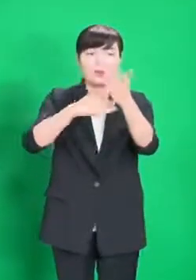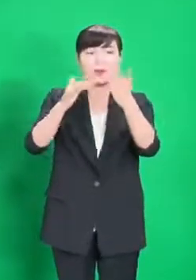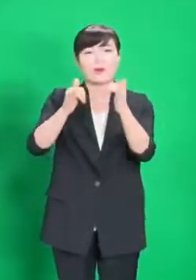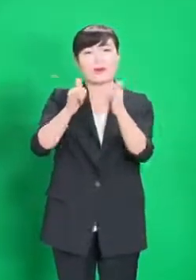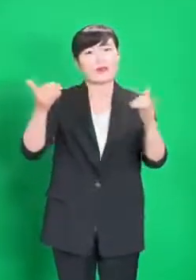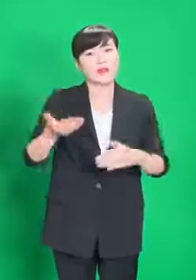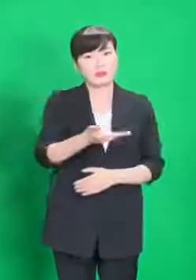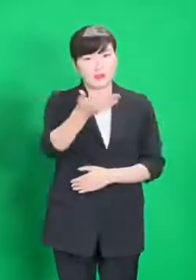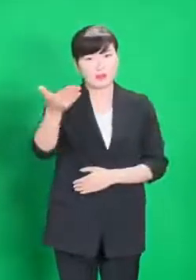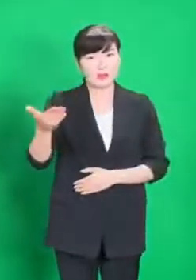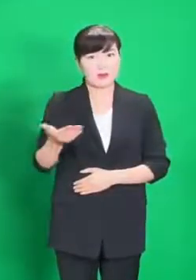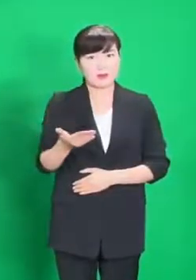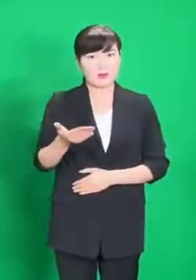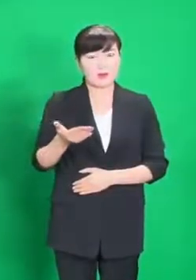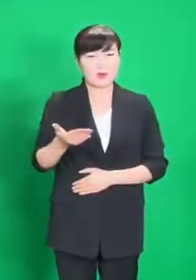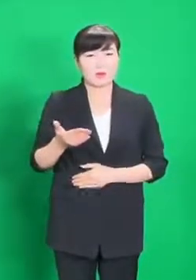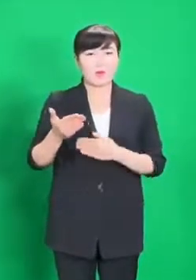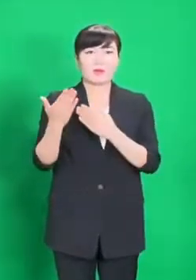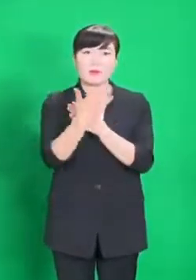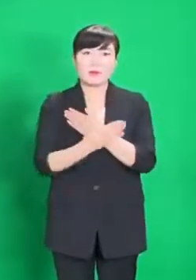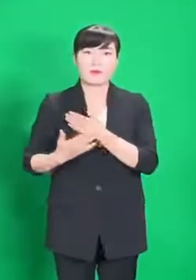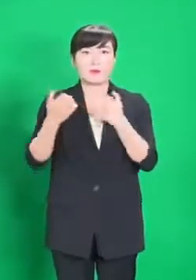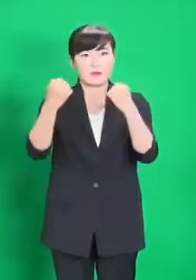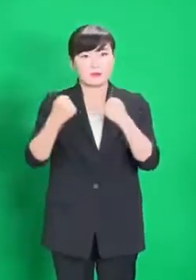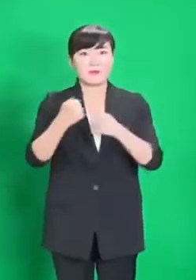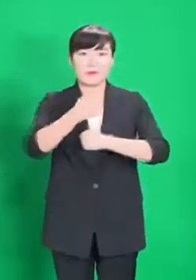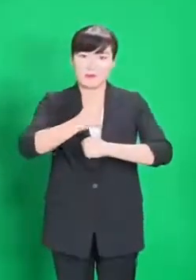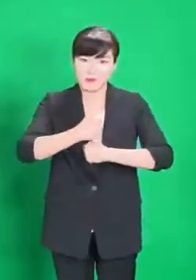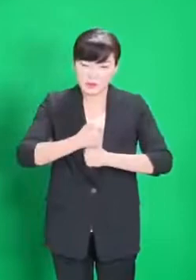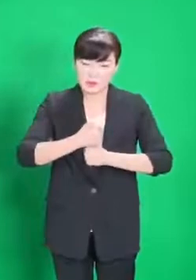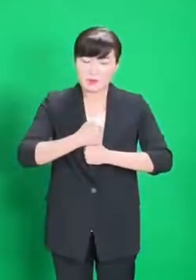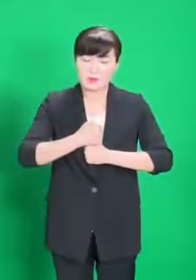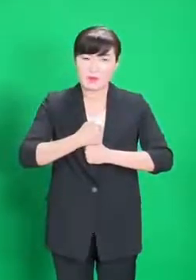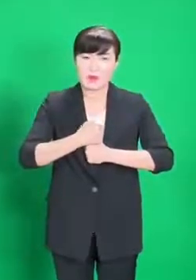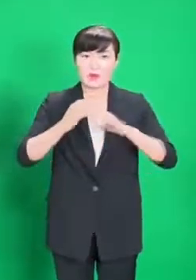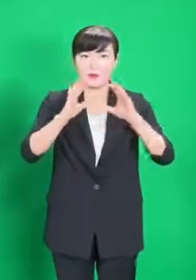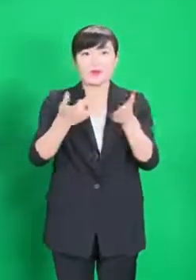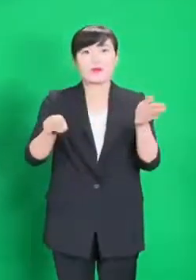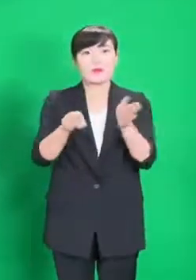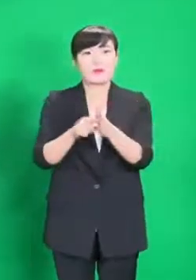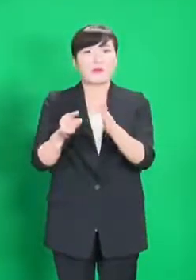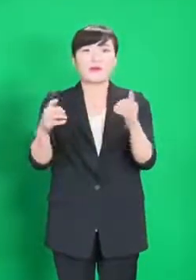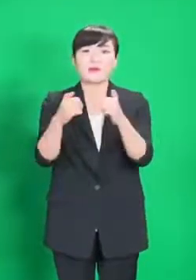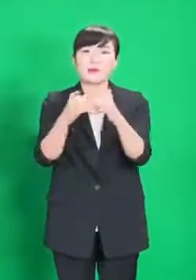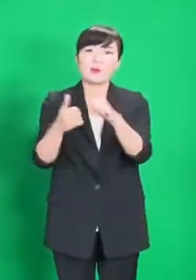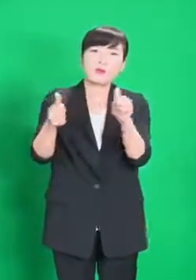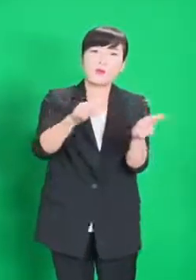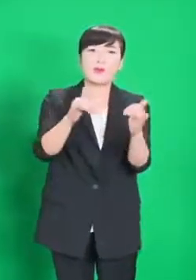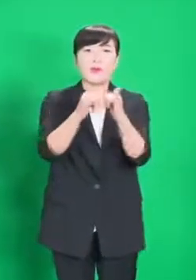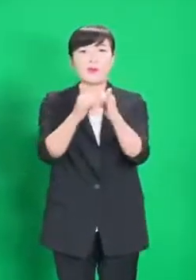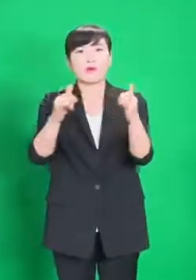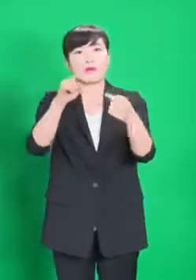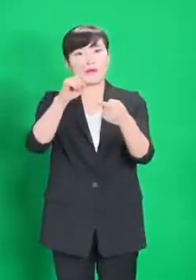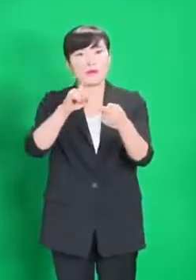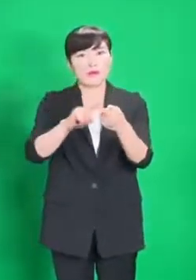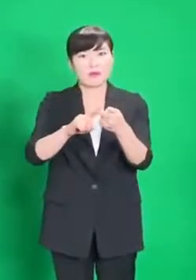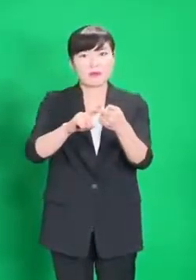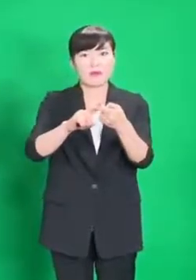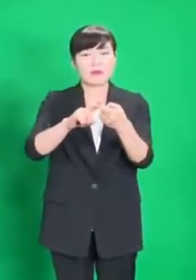여러분, 환절기 건강관리에 유념하시고 조국과 민족을 위해 희생하신